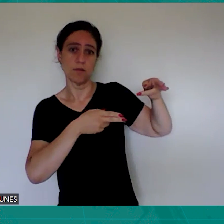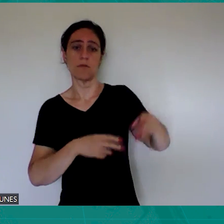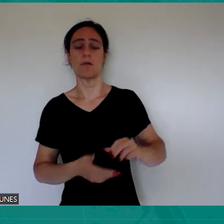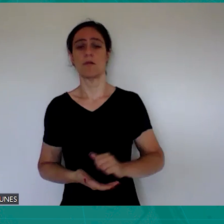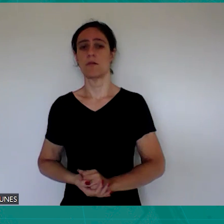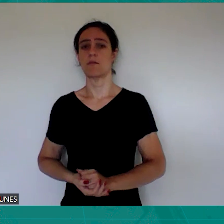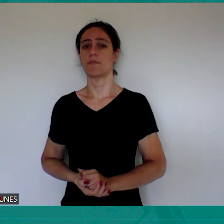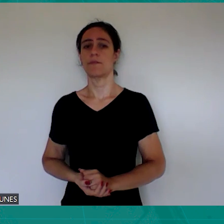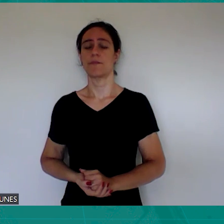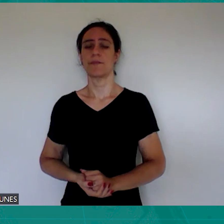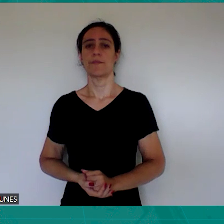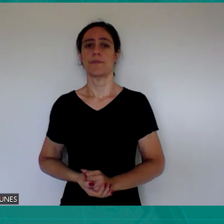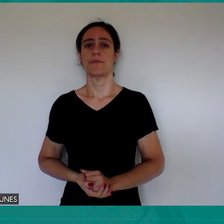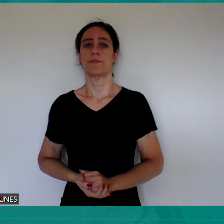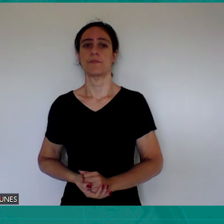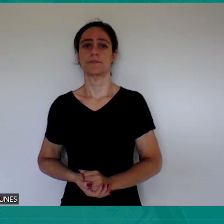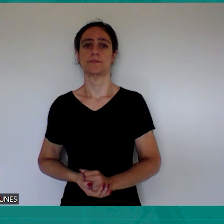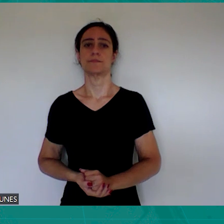isso?